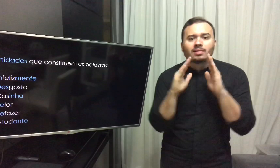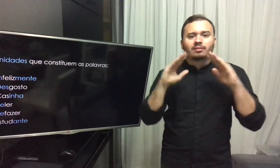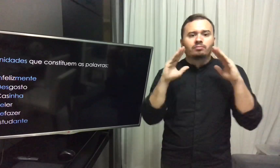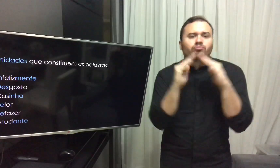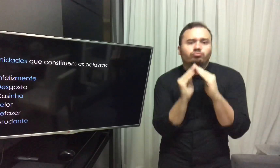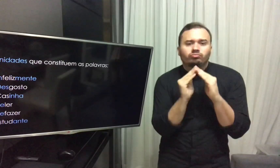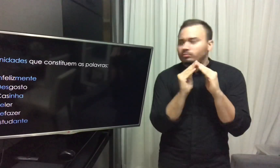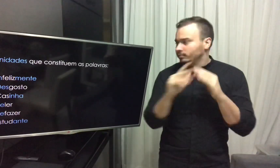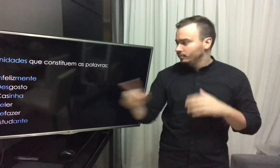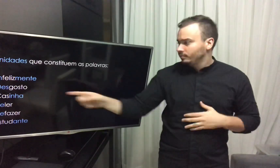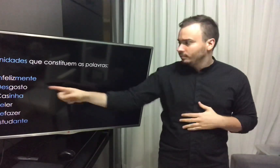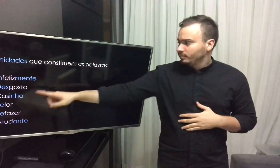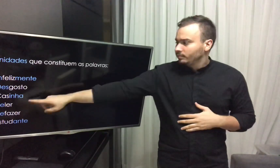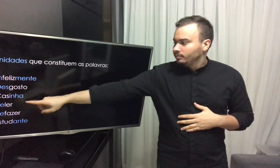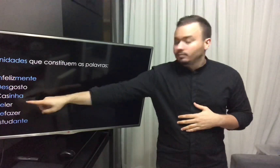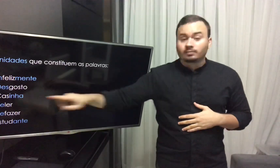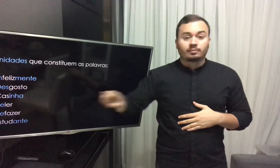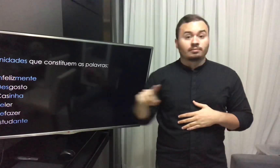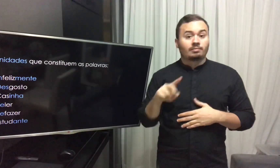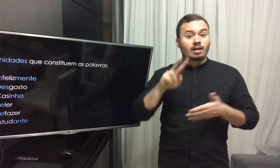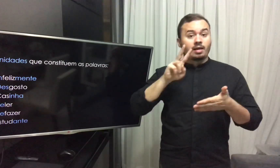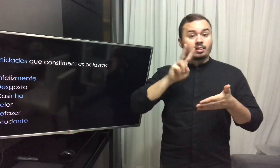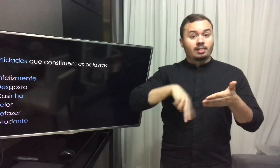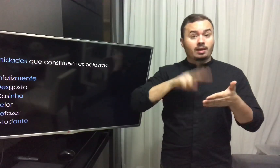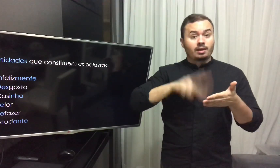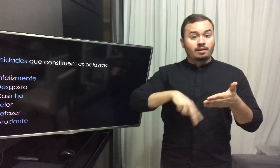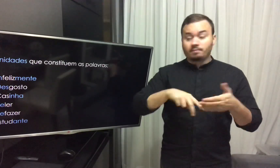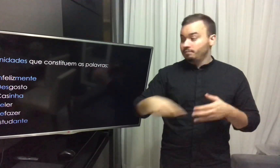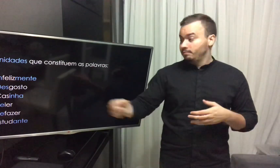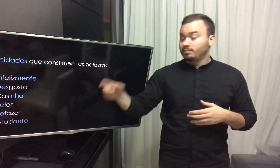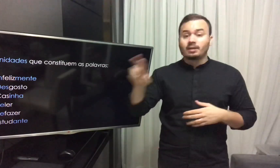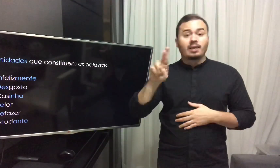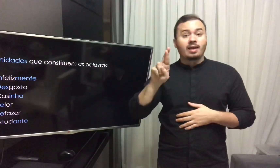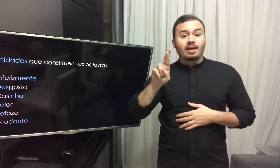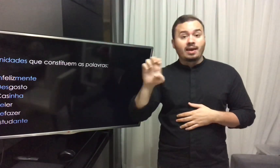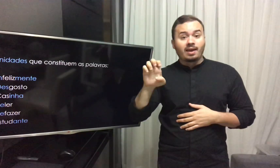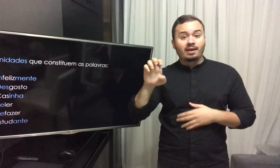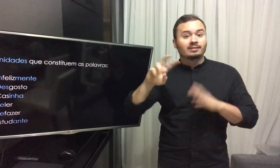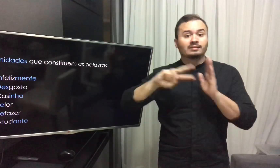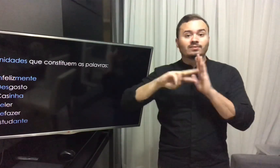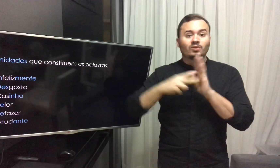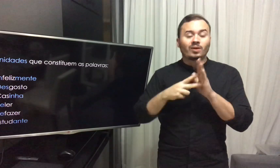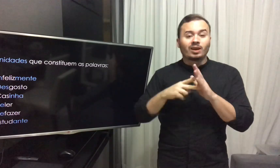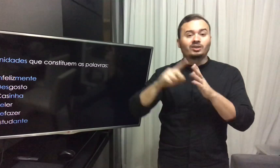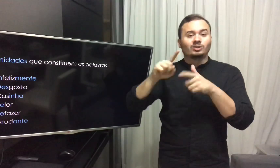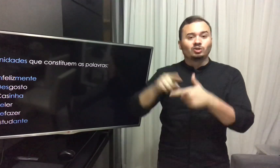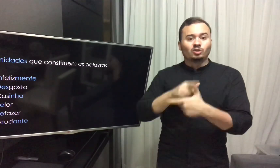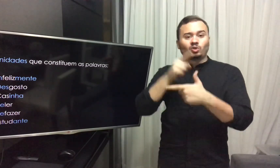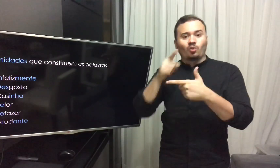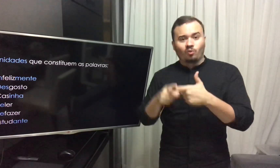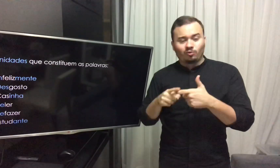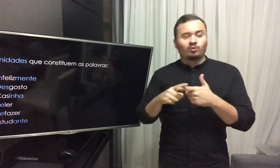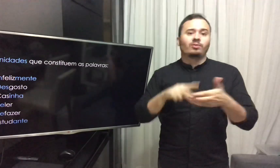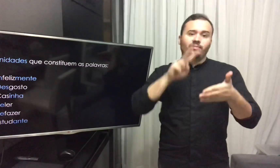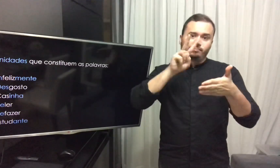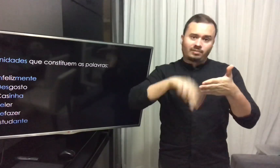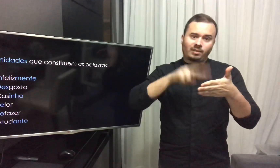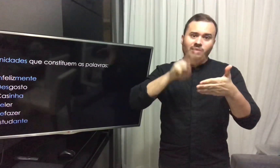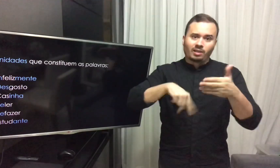Casinha, a gente tem com esse prefixo, com o sufixo inha, a gente tem a diminuição do tamanho da casa. E a